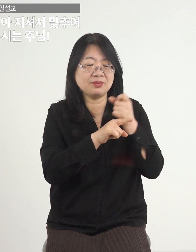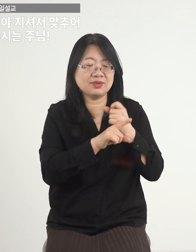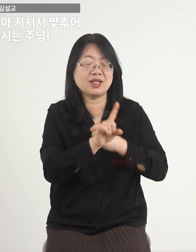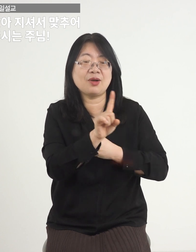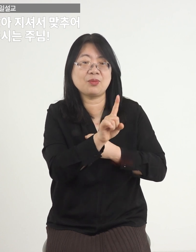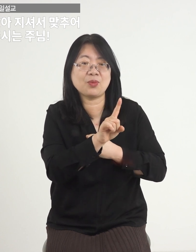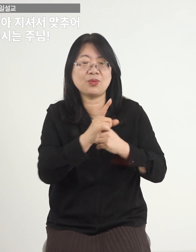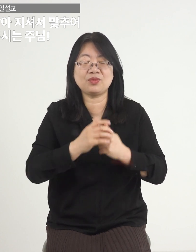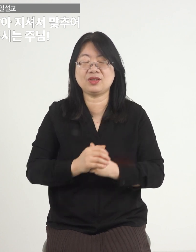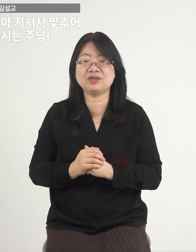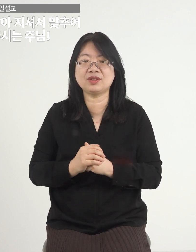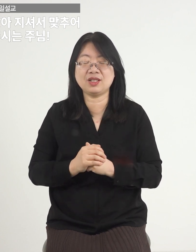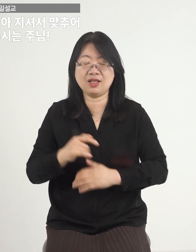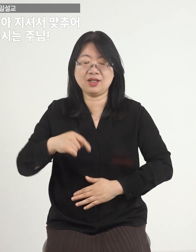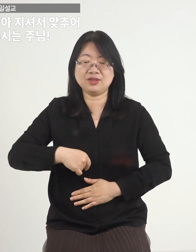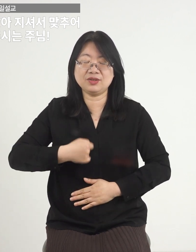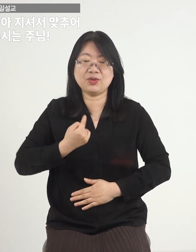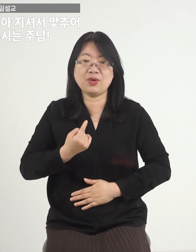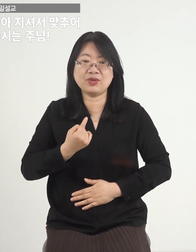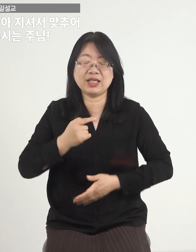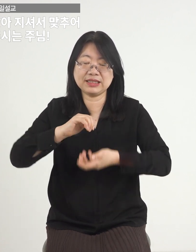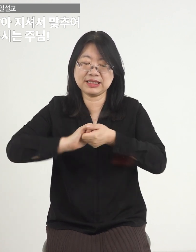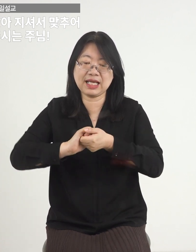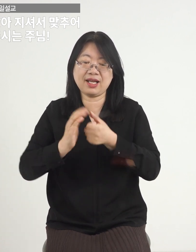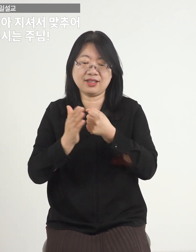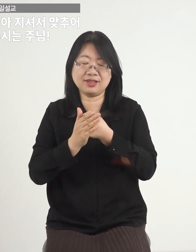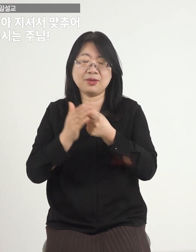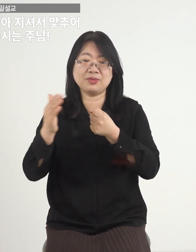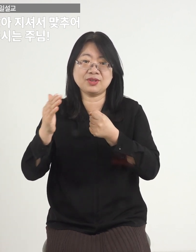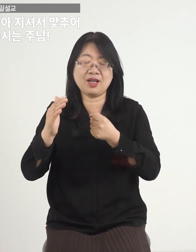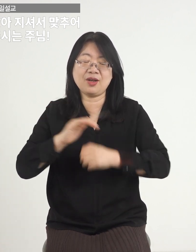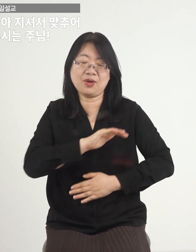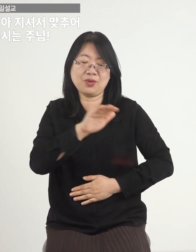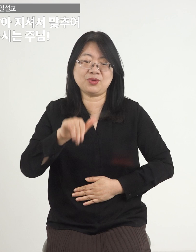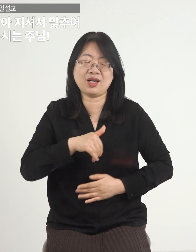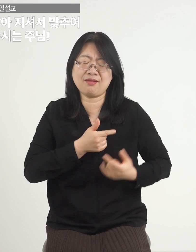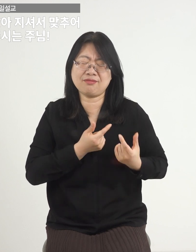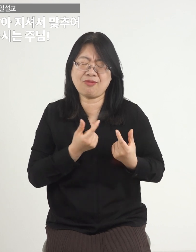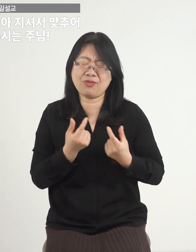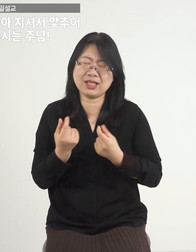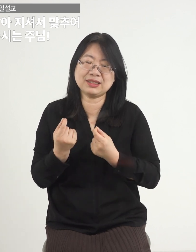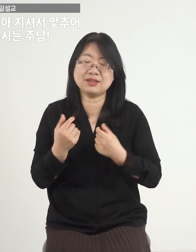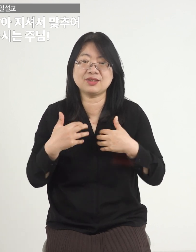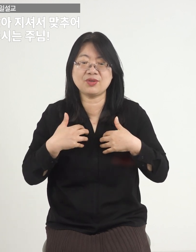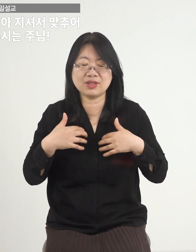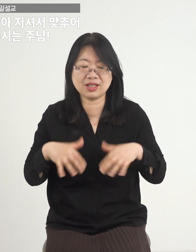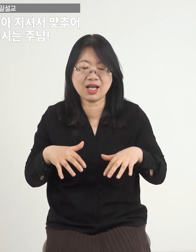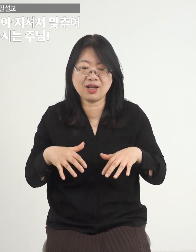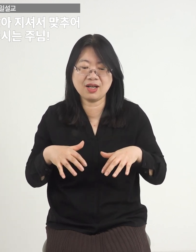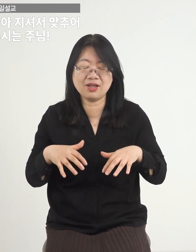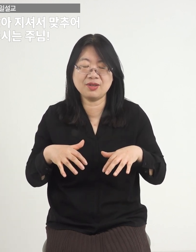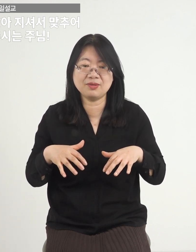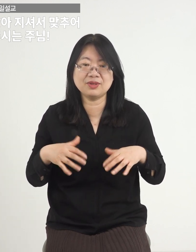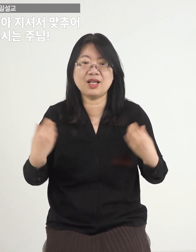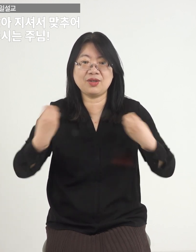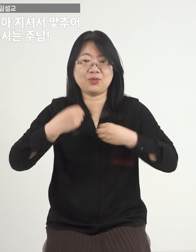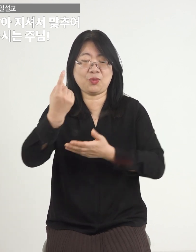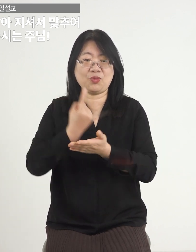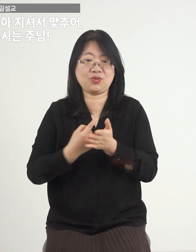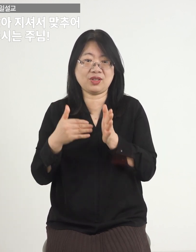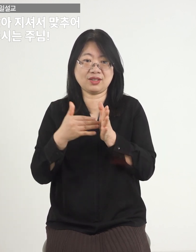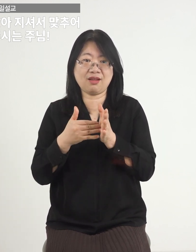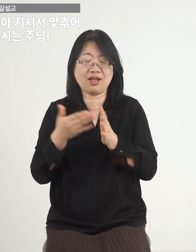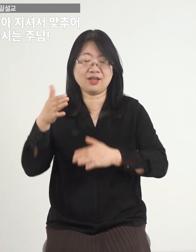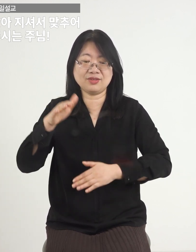얘기인가 하면 스스로를 제한하셔서 우리와 똑같은 연약함을 입고 오셨다 그 말이에요.